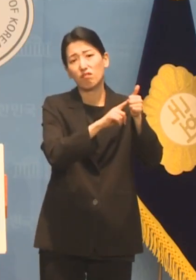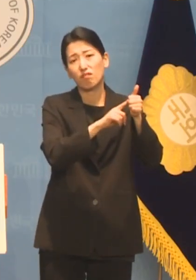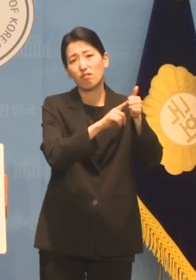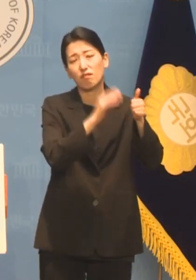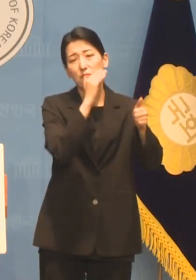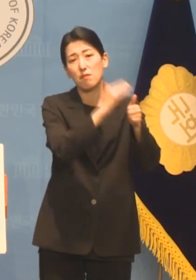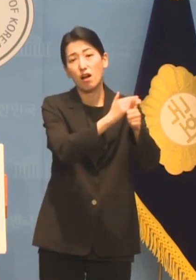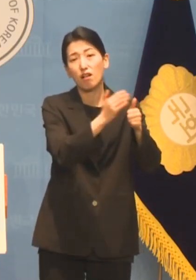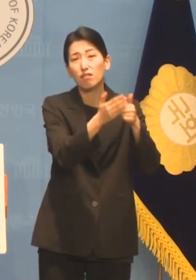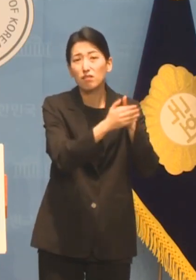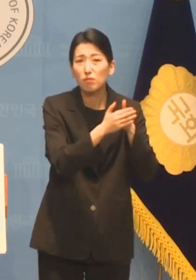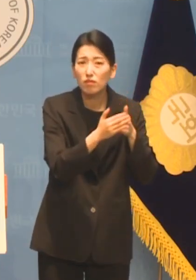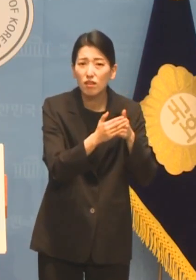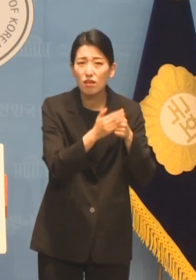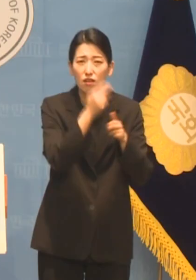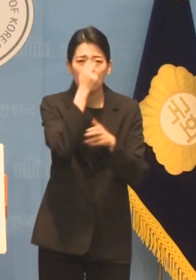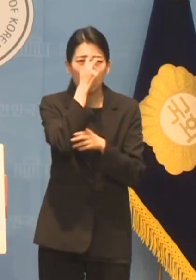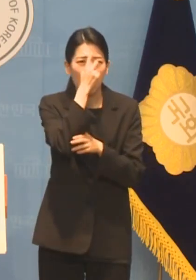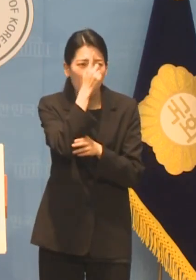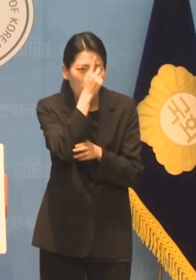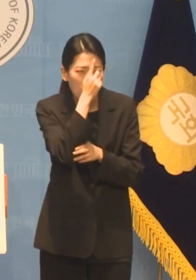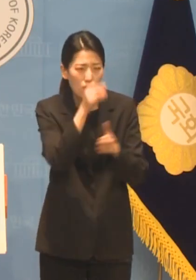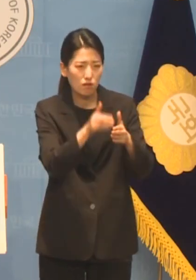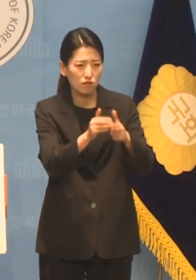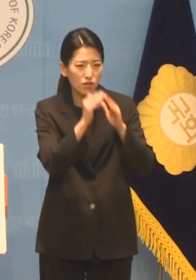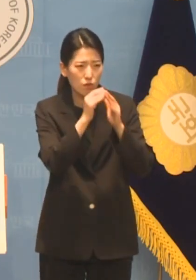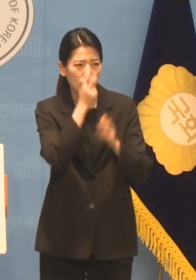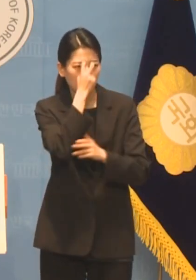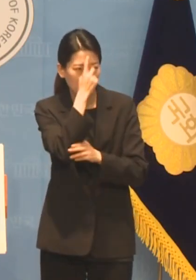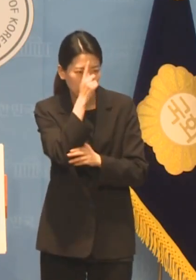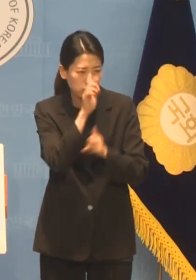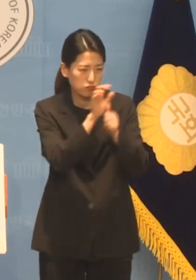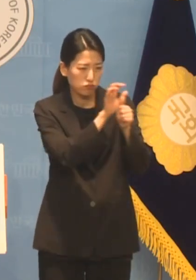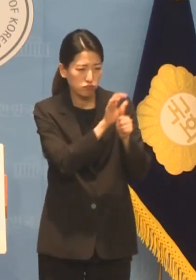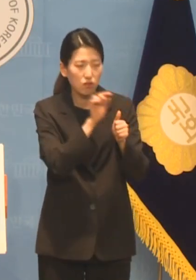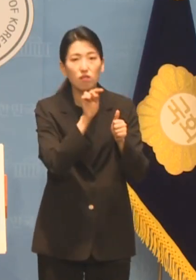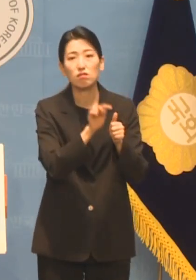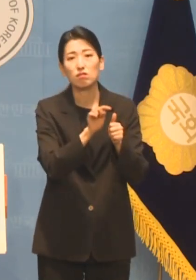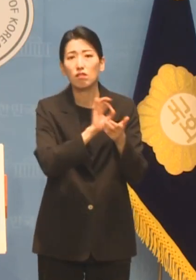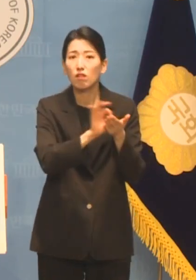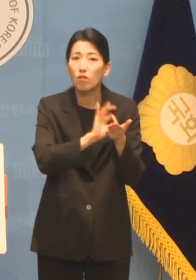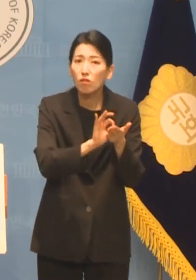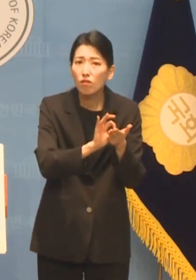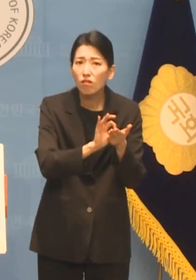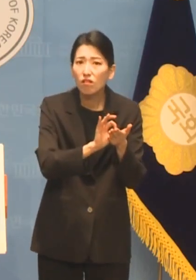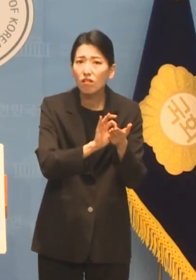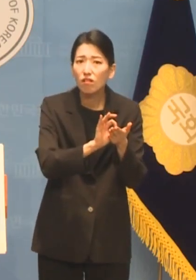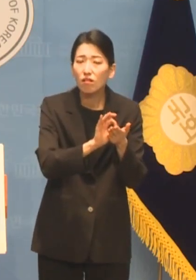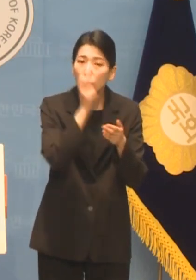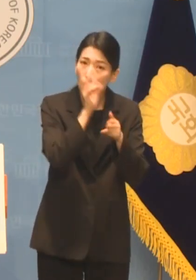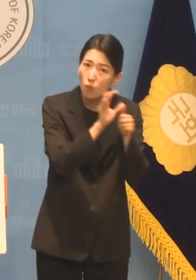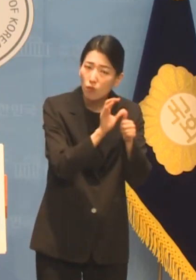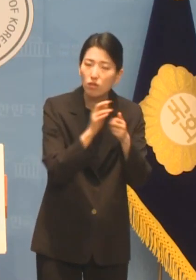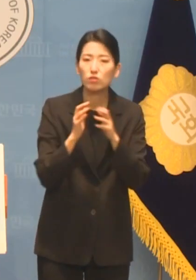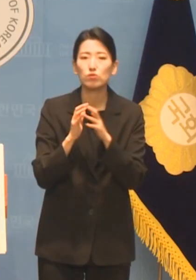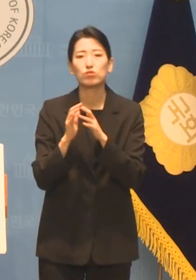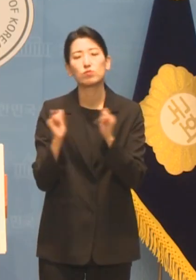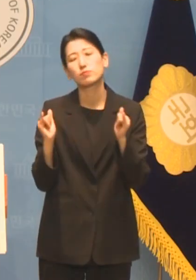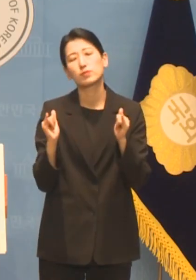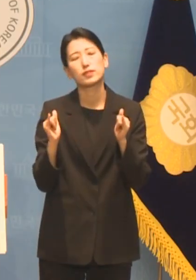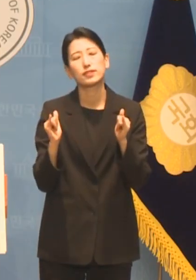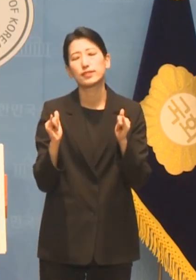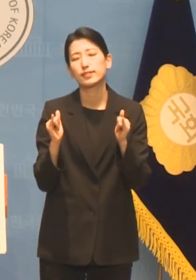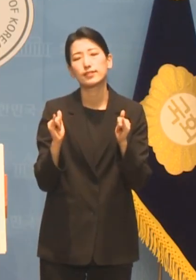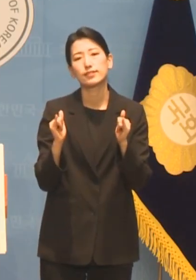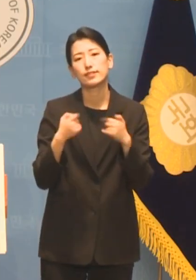대통령 경호처가 경호와 경비를 지속하는 것은 국민의 법감정에 맞지 않다는 지적은 꾸준히